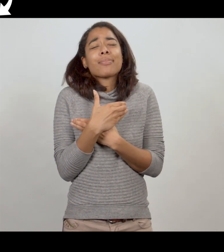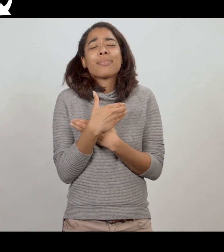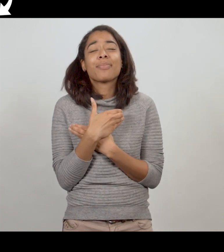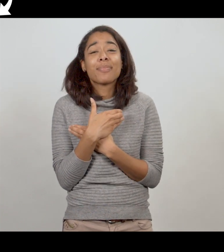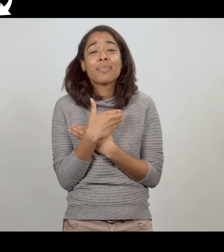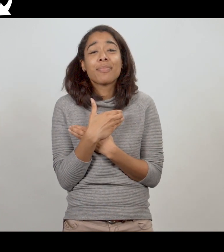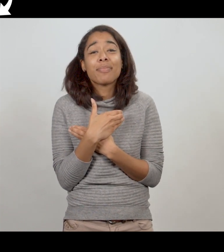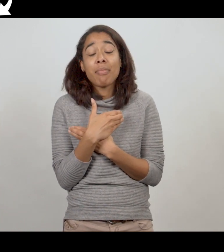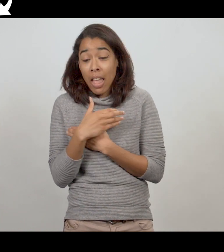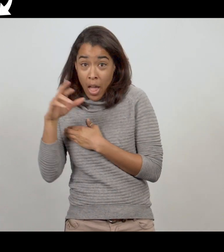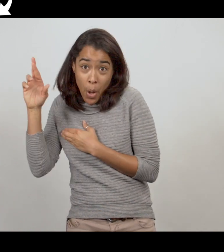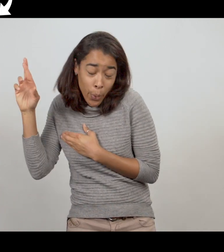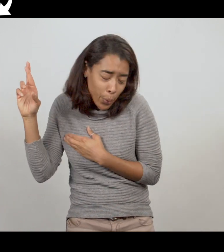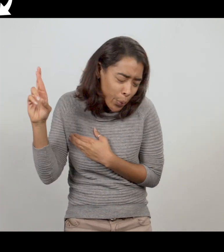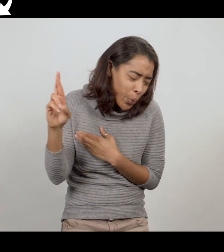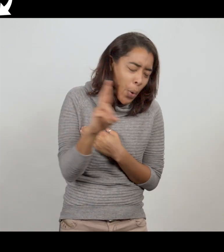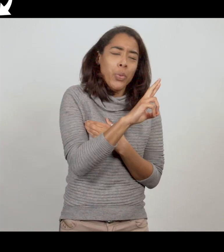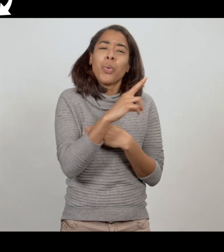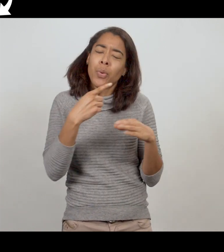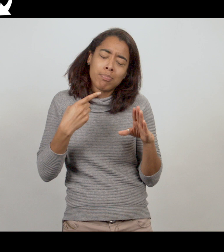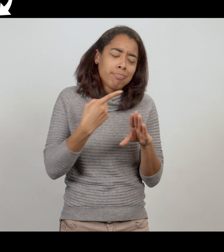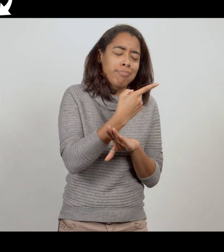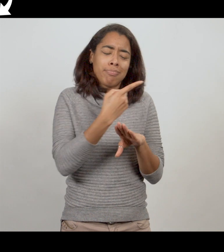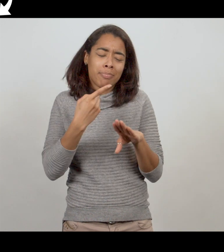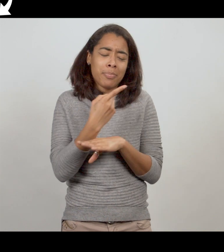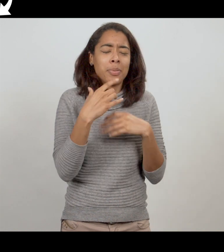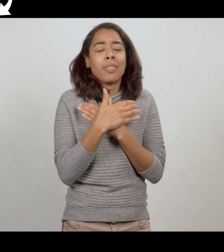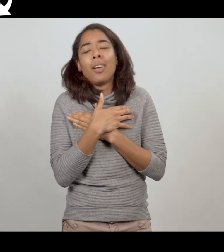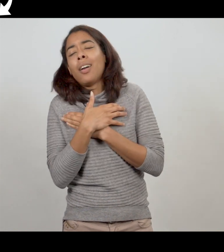serrée fortement dans ses bras, elle commence son long